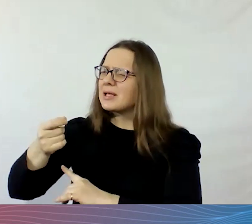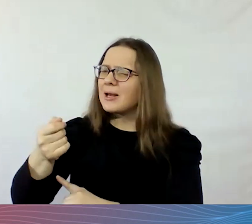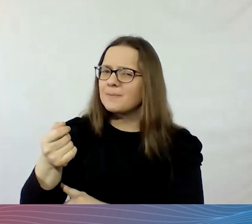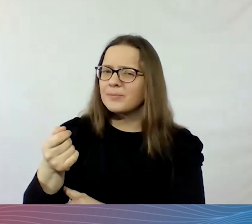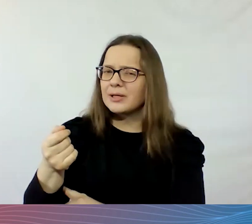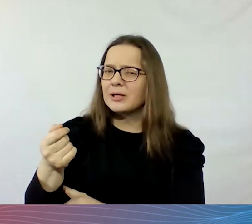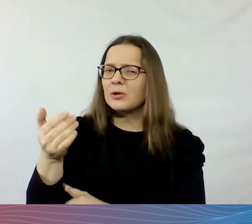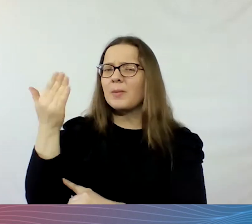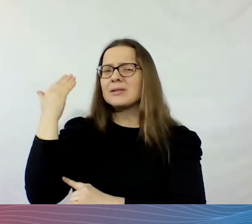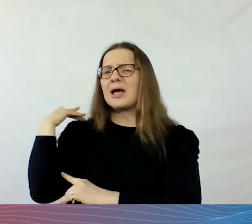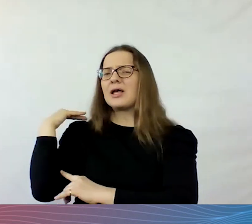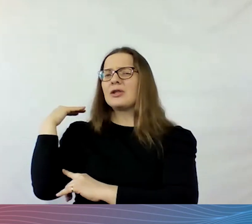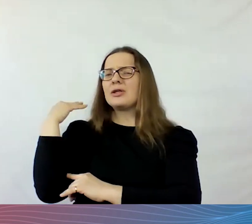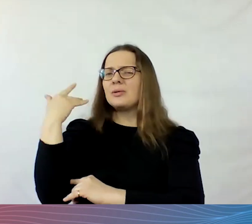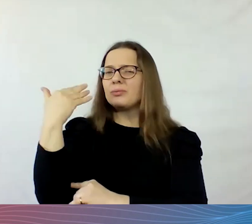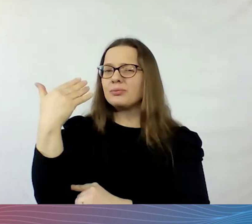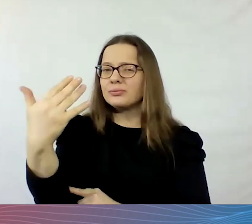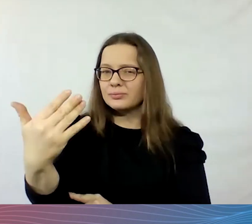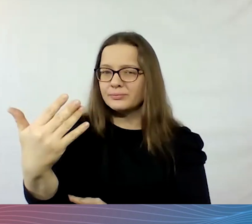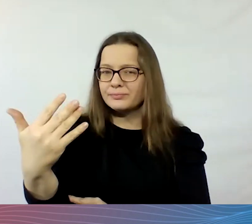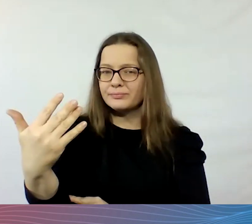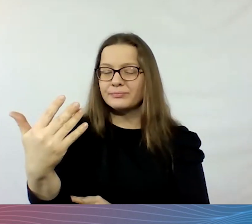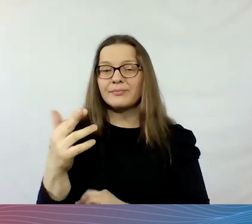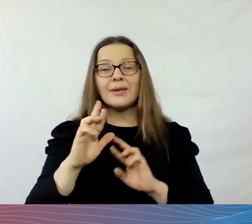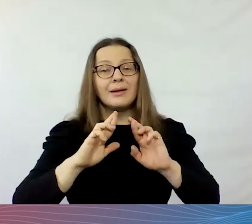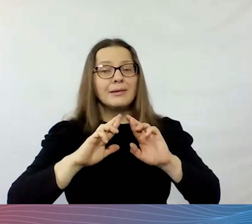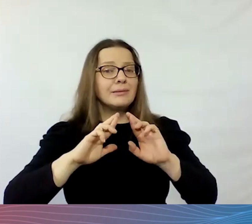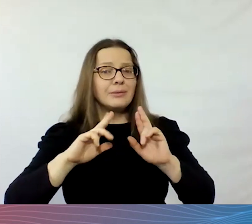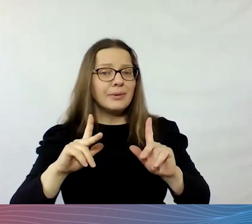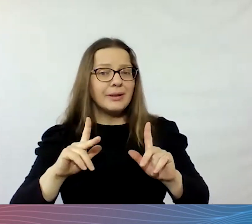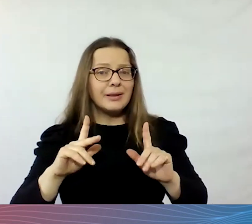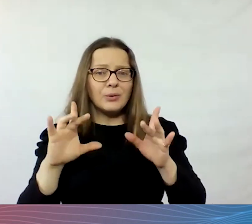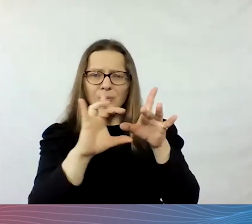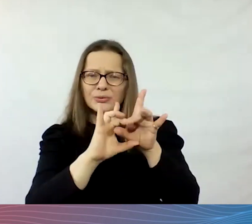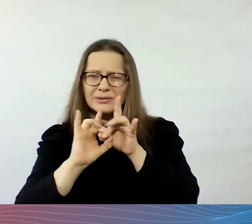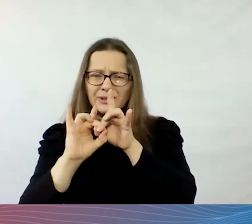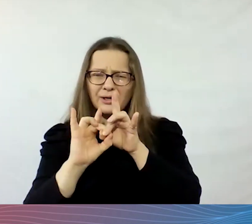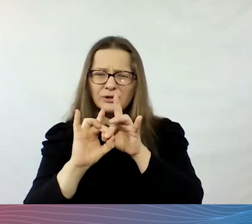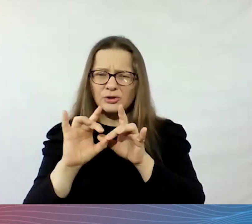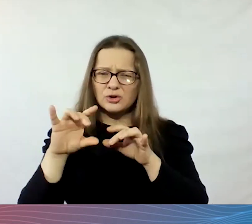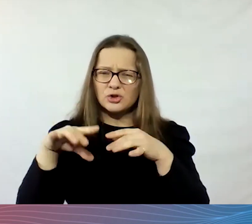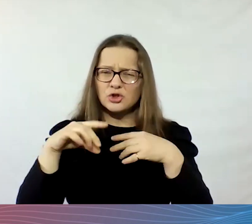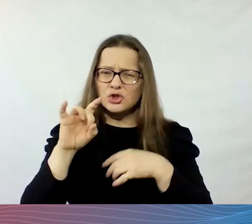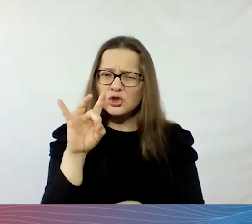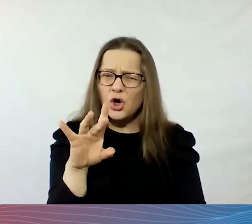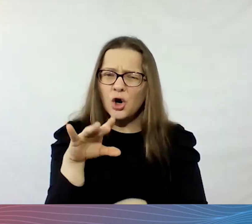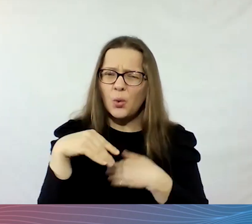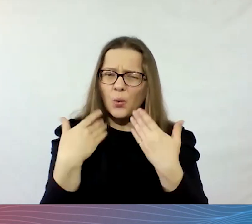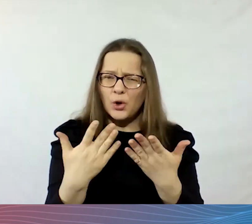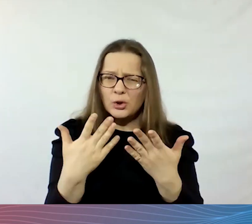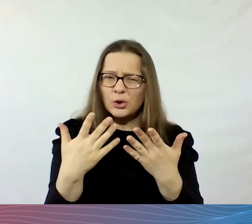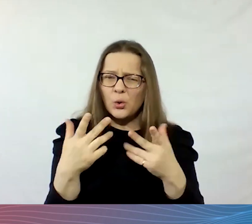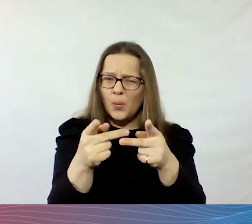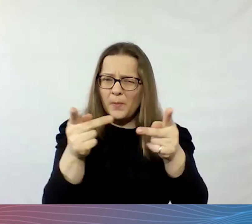abraçar o outro e comer pizza juntos. Essa unidade ainda não é a unidade que Deus quer trabalhar em nós.